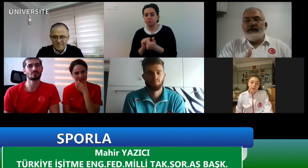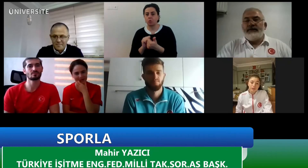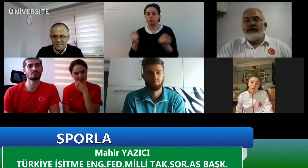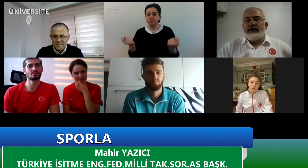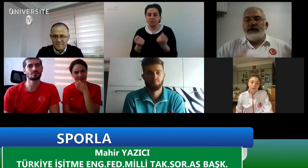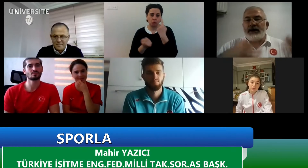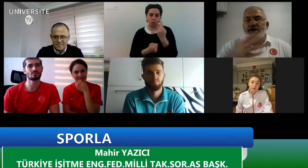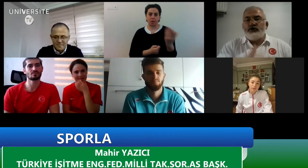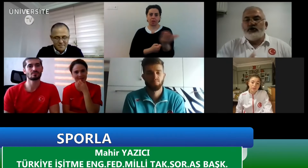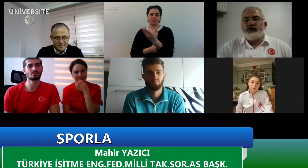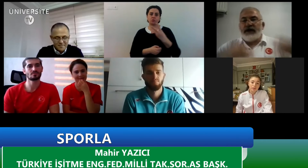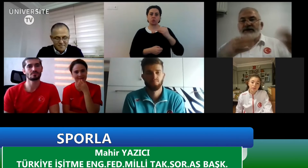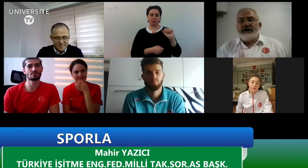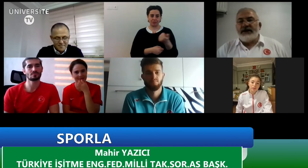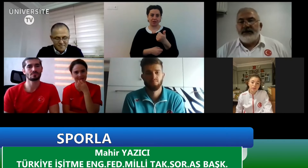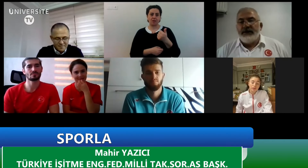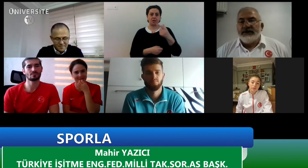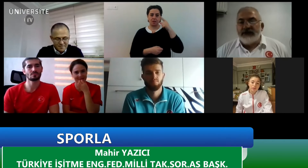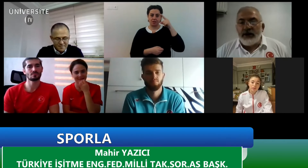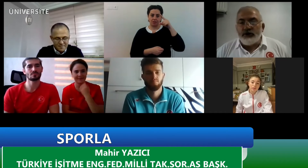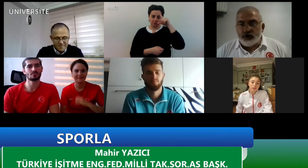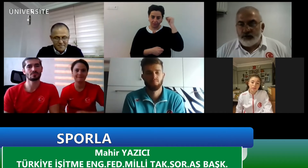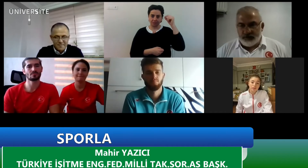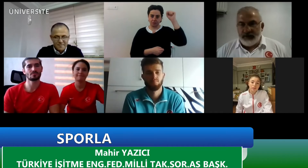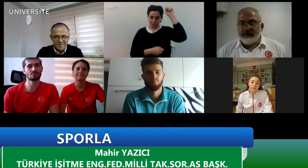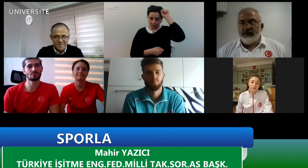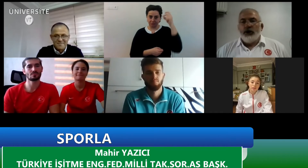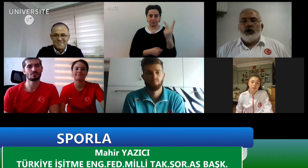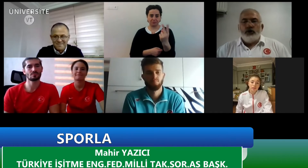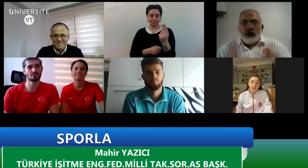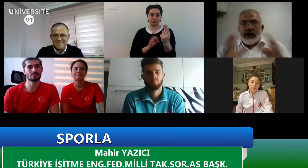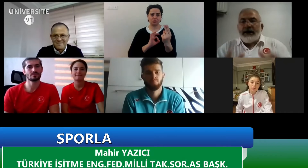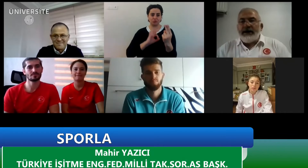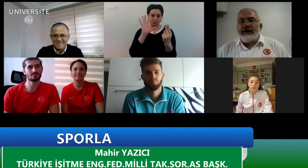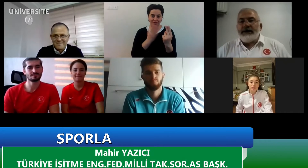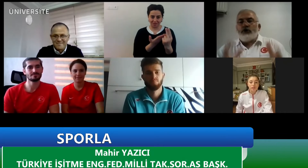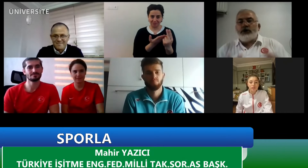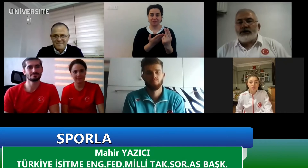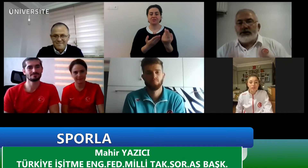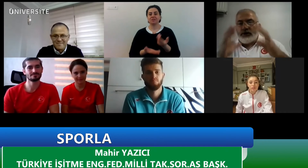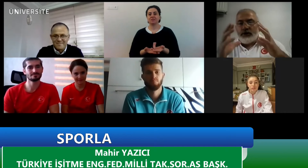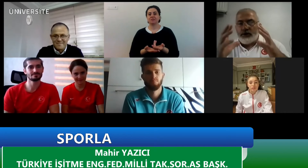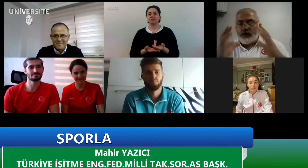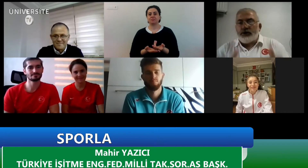olan Kadir Kuş ve Aslan Tavan Kuşumuz var. Dünya genelinde